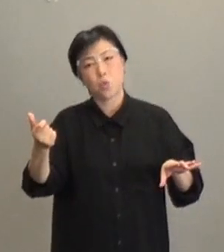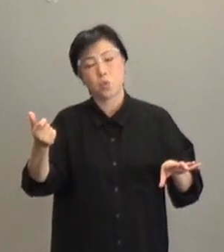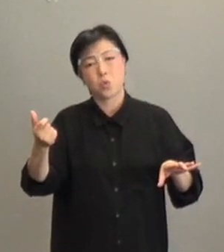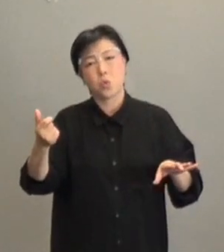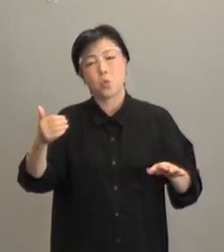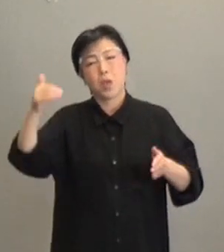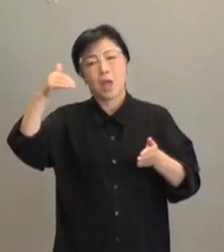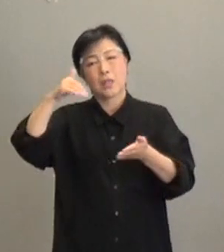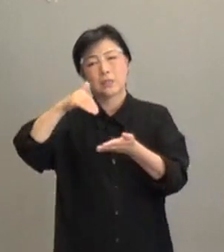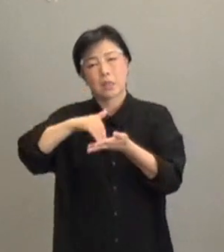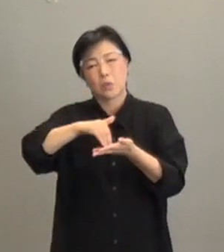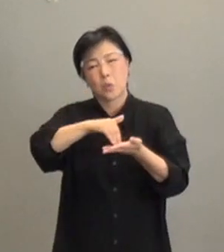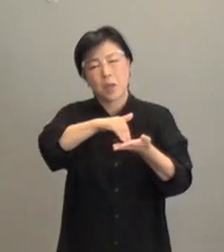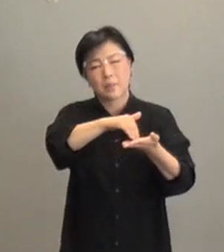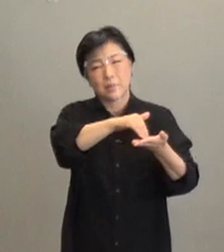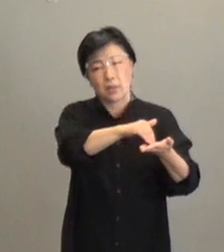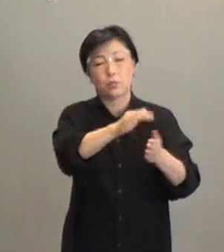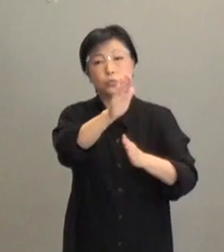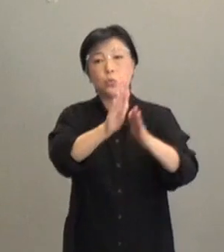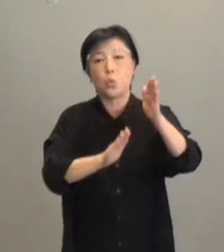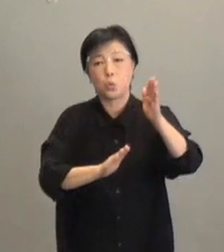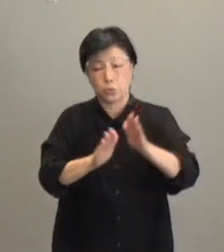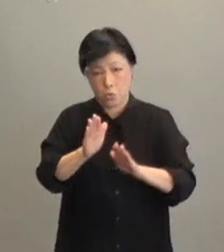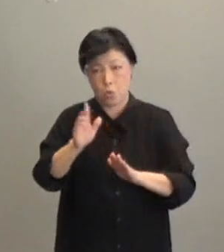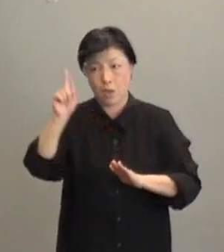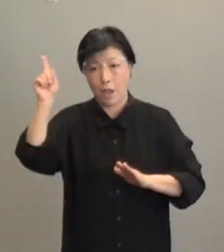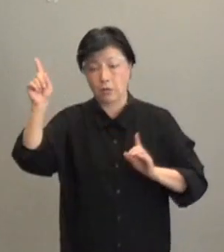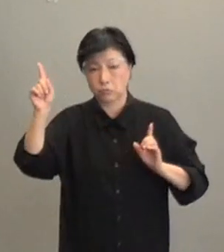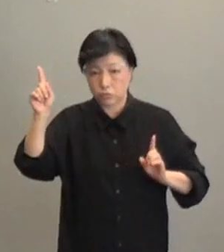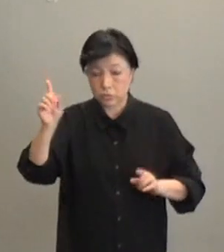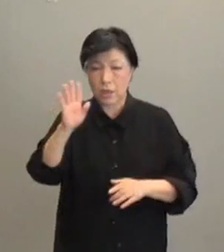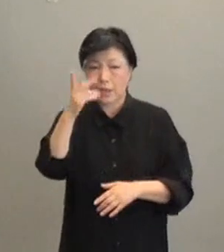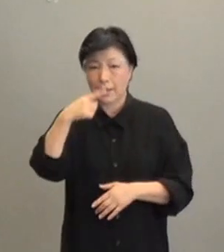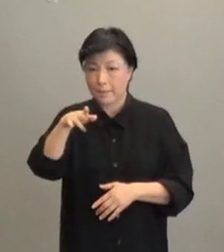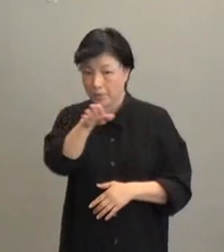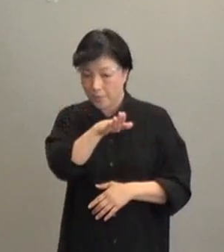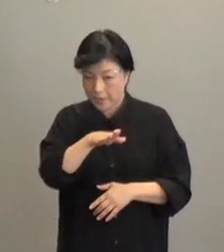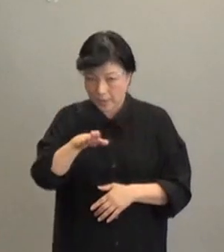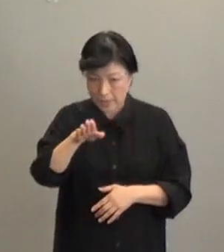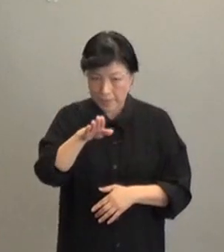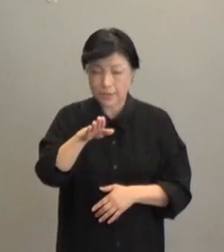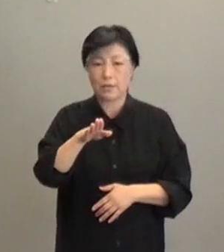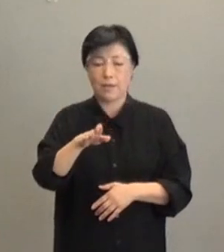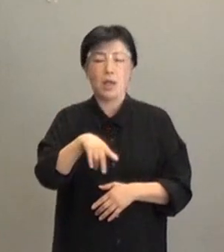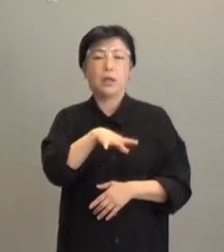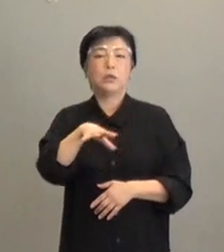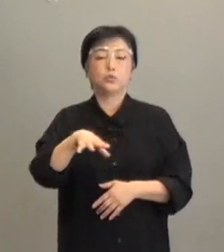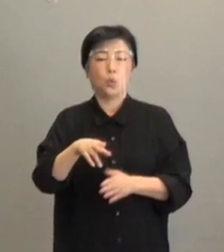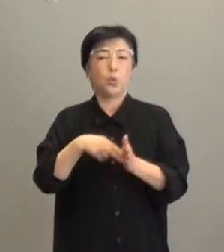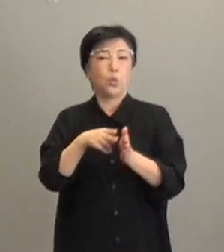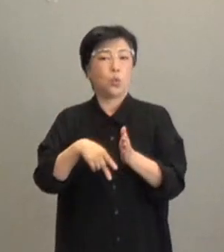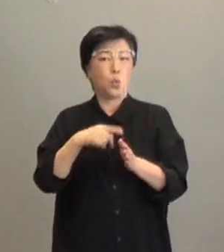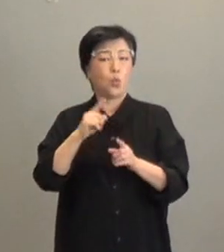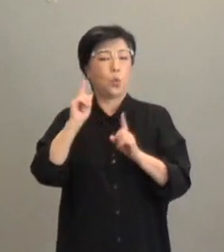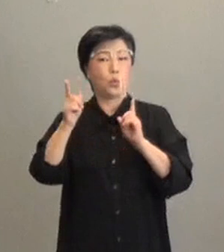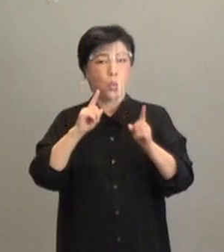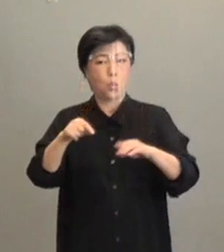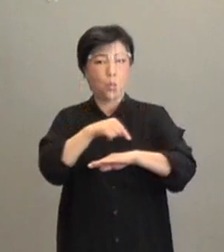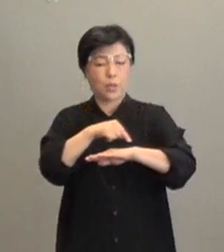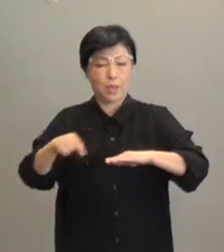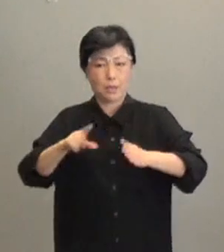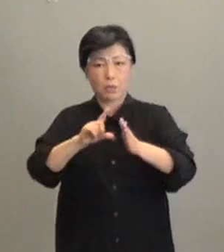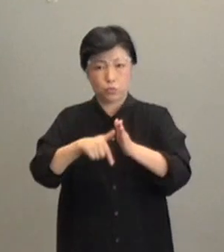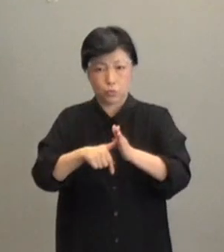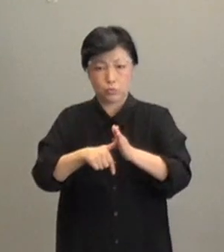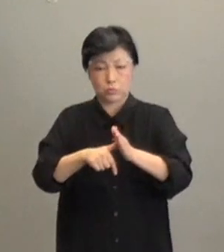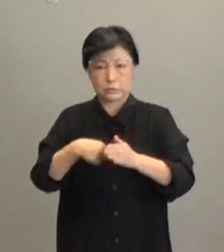まっているのではないかという指摘もされておりますので、県民の皆様方にはですね、そうした旅行を計画される際にはですね、その